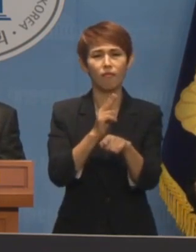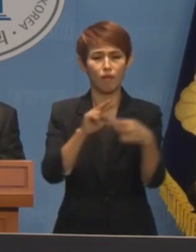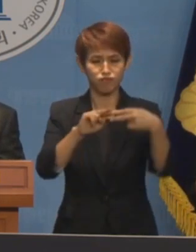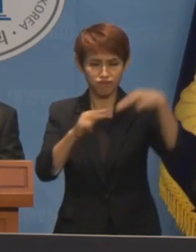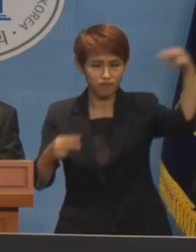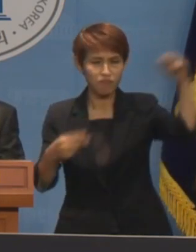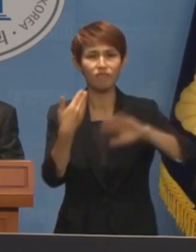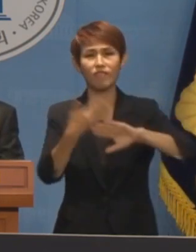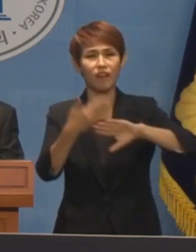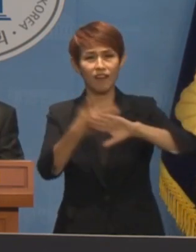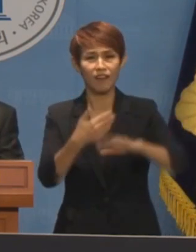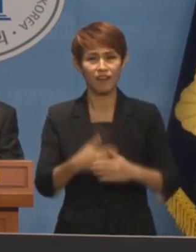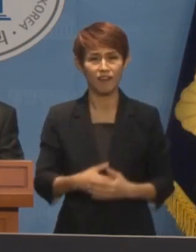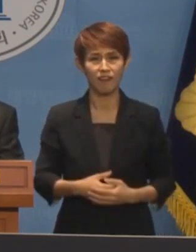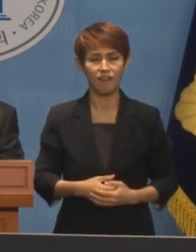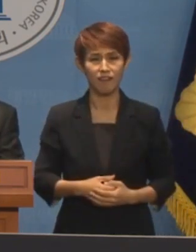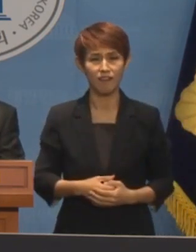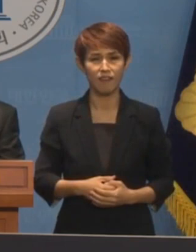종인 것입니다.